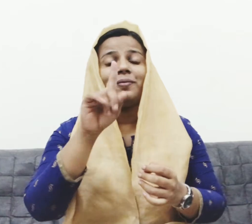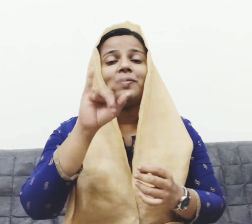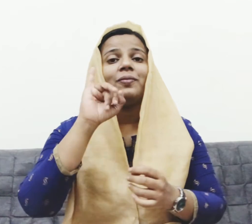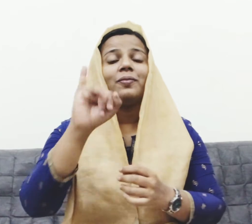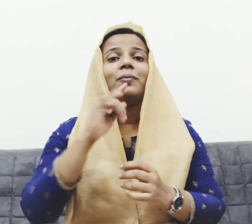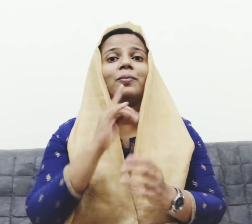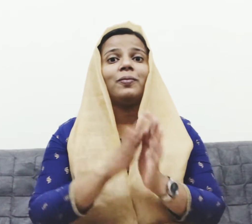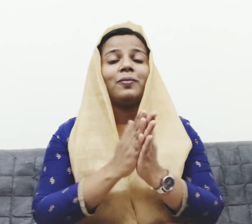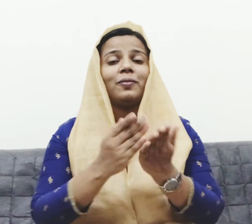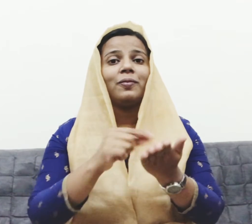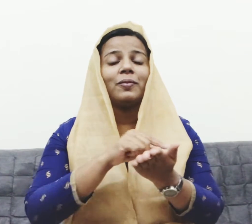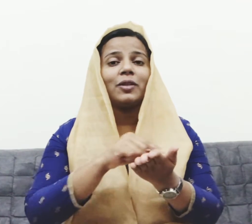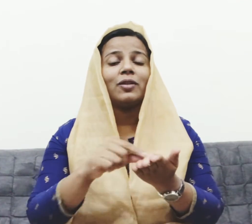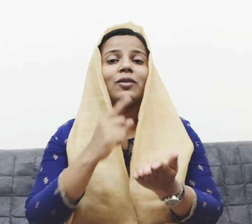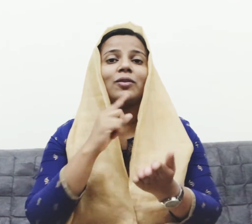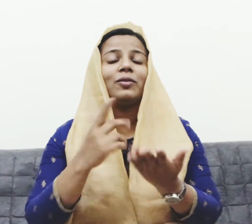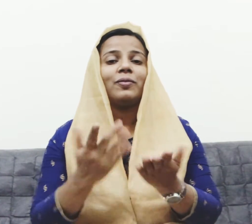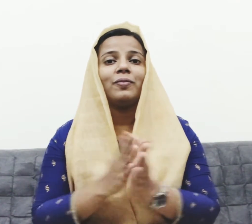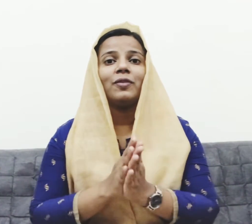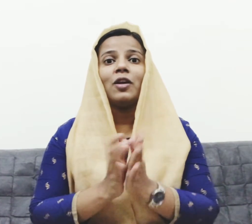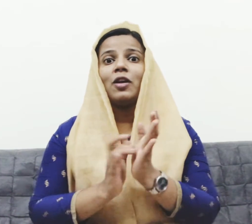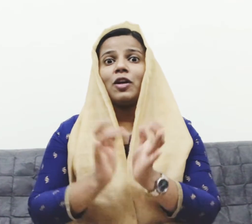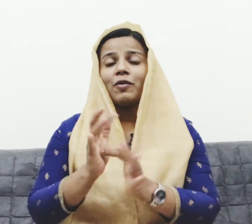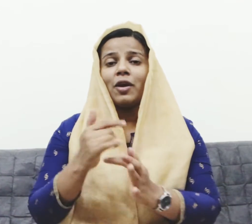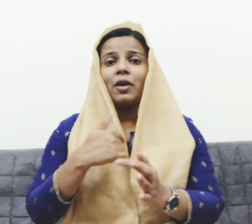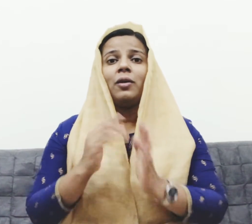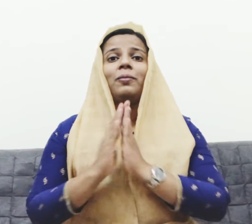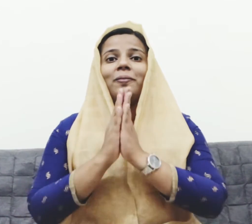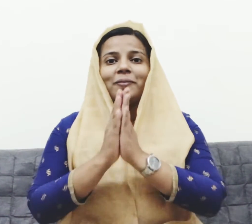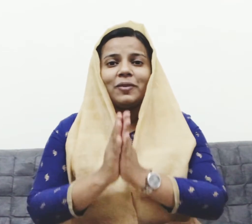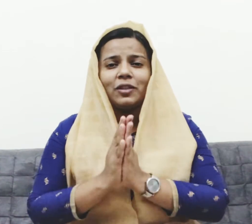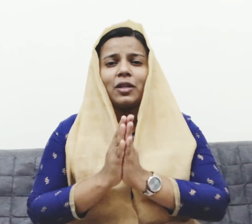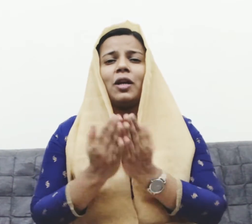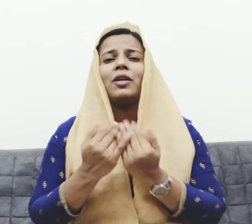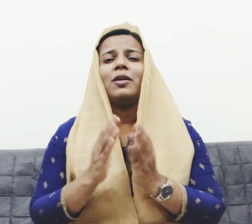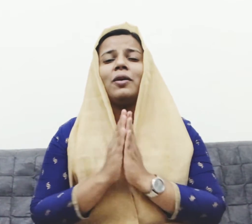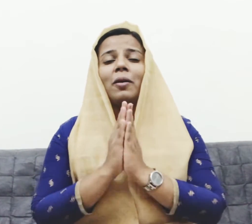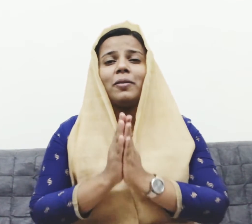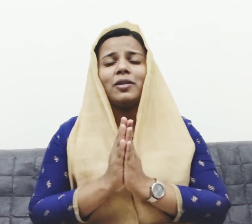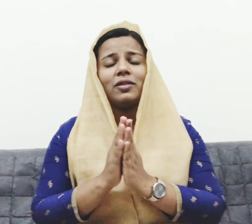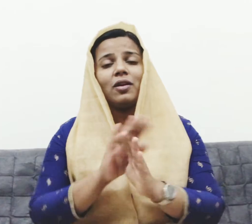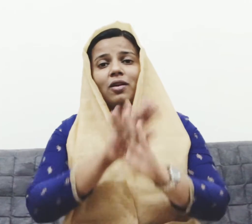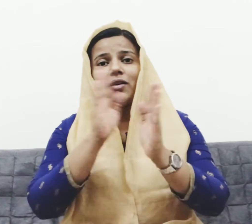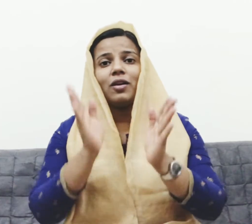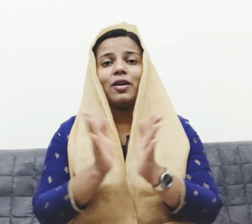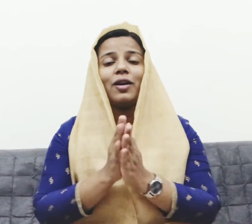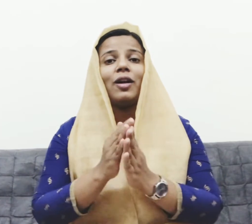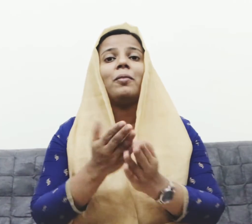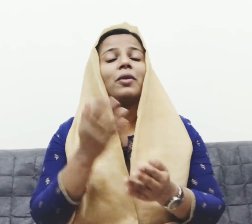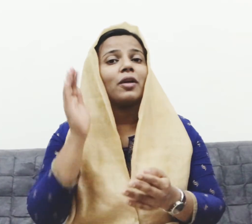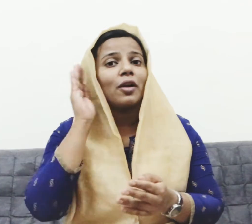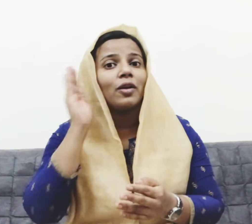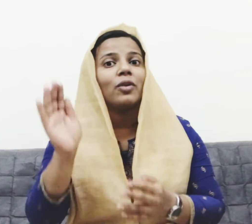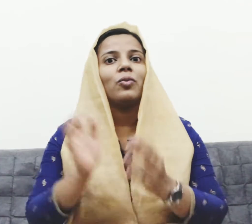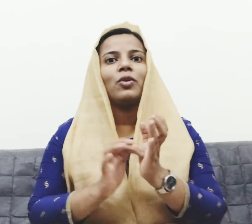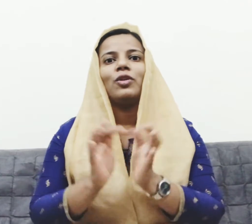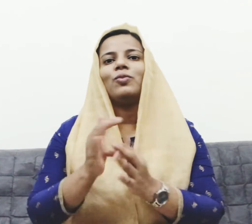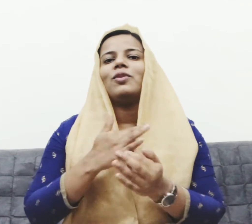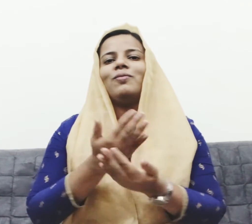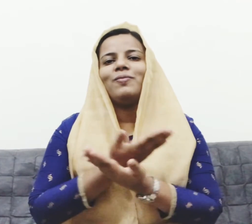പറയുന്നു. ആമേൻ, ആമേൻ, ആമേൻ. 116-ാം സങ്കീർ. യഹോവ എൻ്റെ പ്രാർത്ഥനയും യാചനകളും കേട്ടതുകൊണ്ട് ഞാൻ അവനെ സ്നേഹിക്കുന്നു.